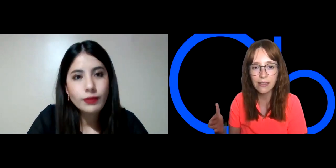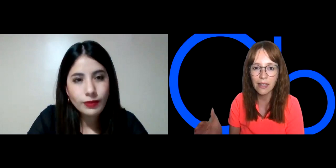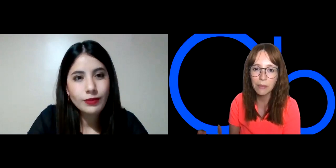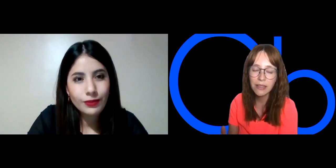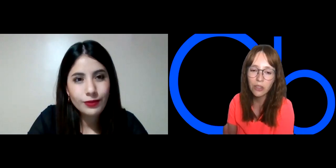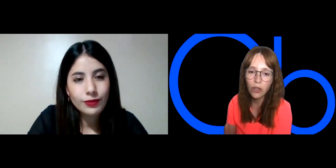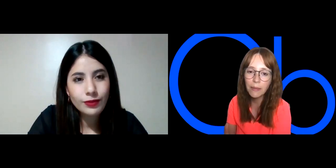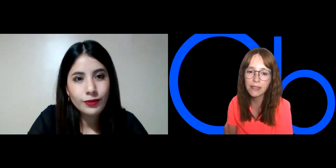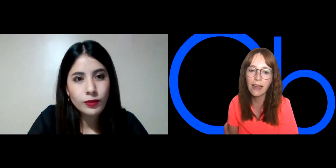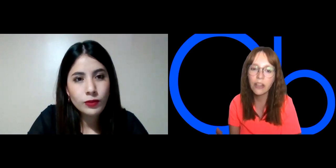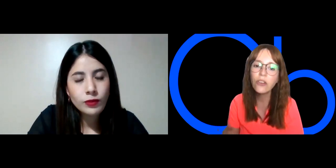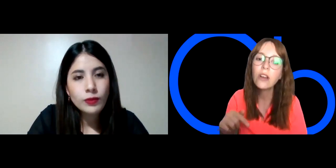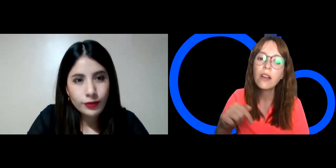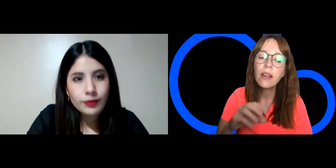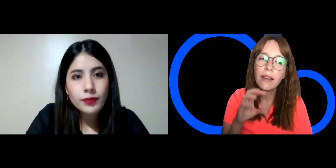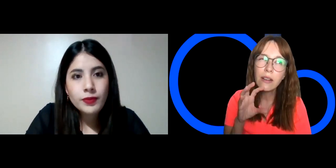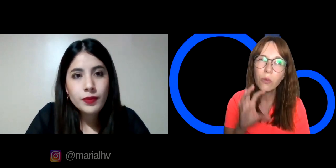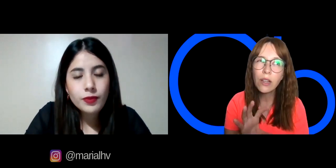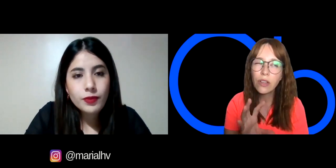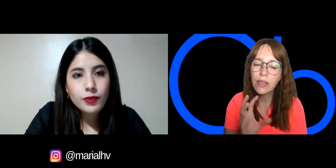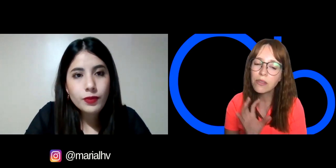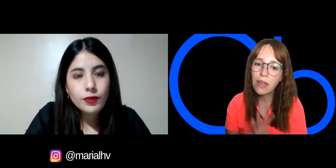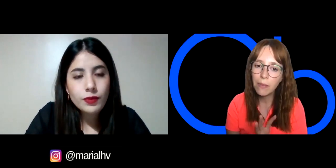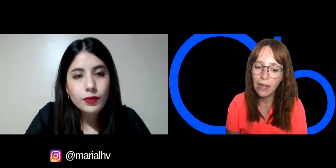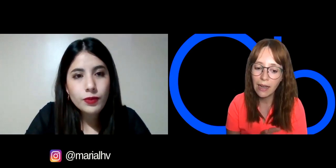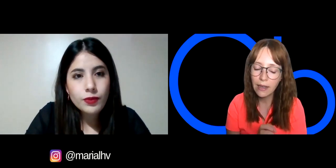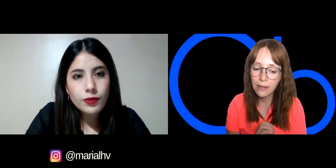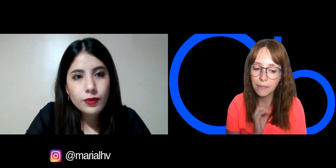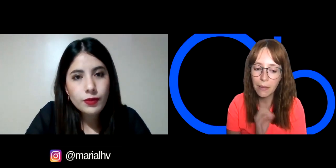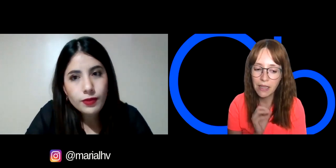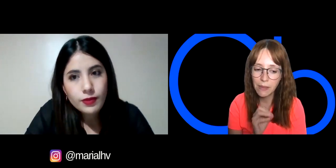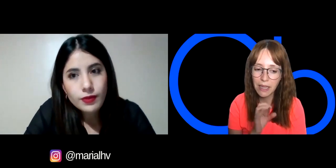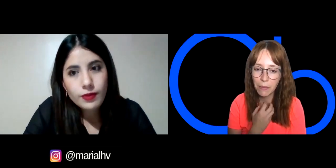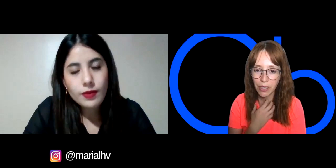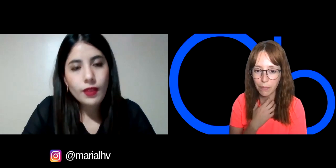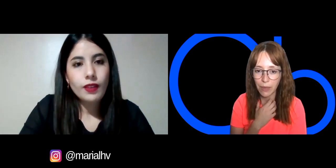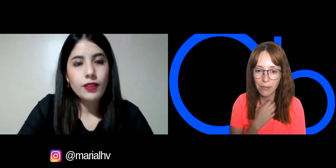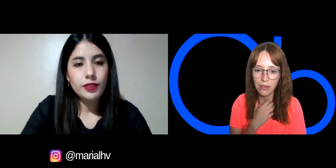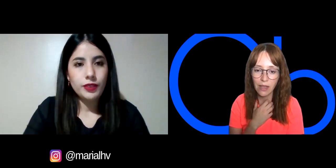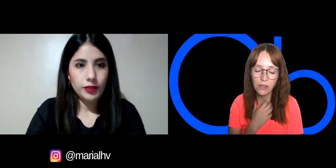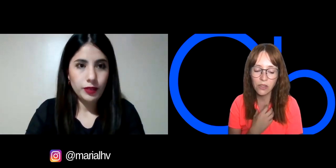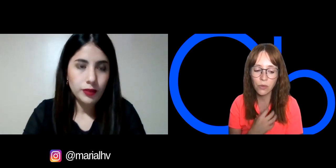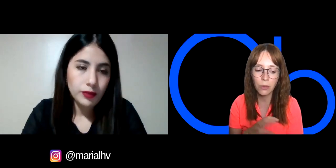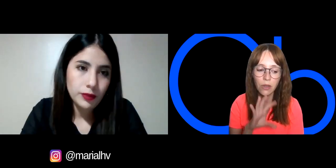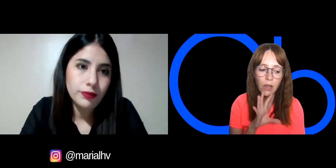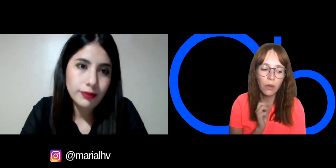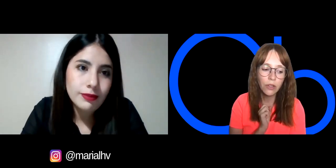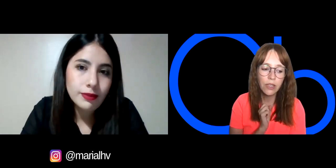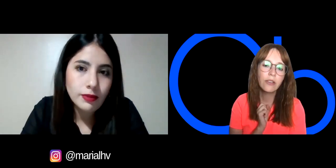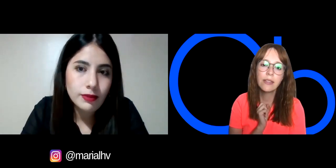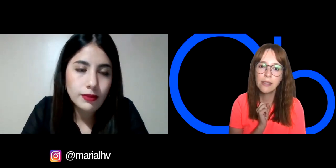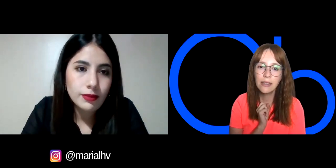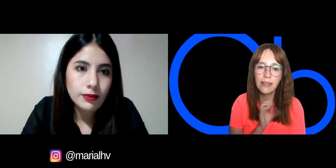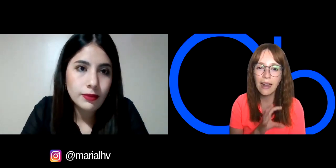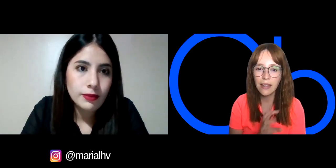es exactamente todo el abecedario. Cuando queremos hablar, a ver, explícame, porque para mí esto es nuevo. Cuando